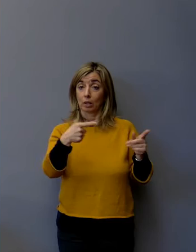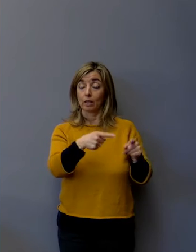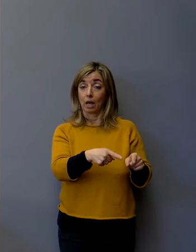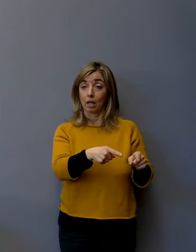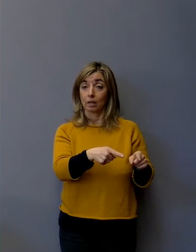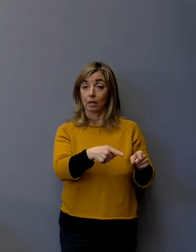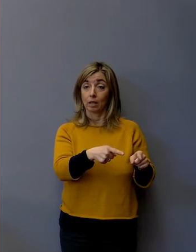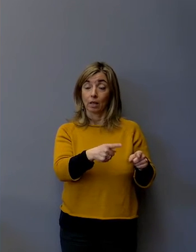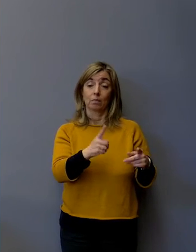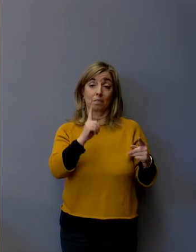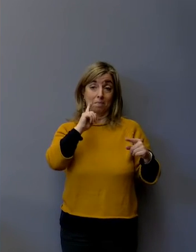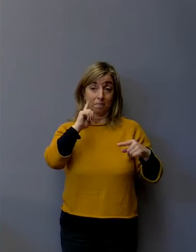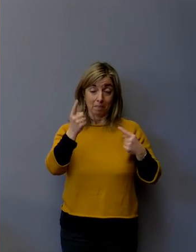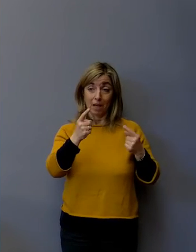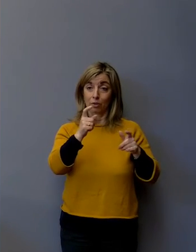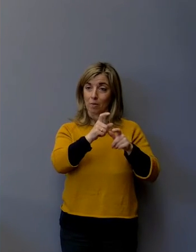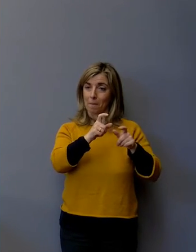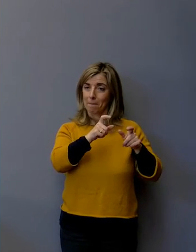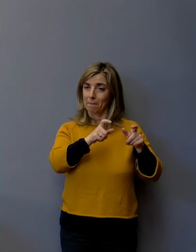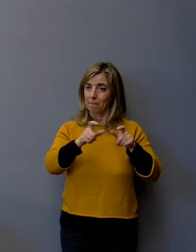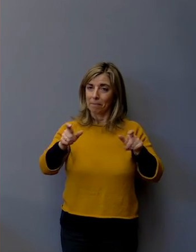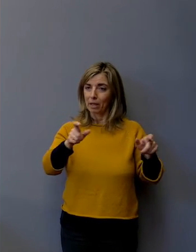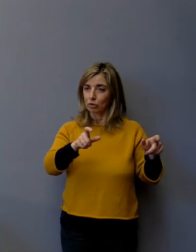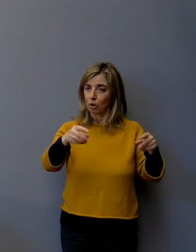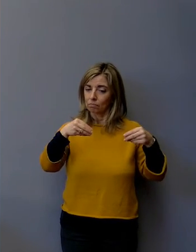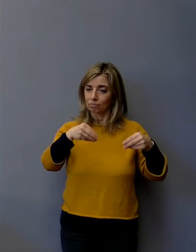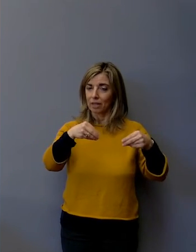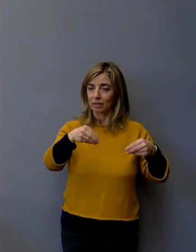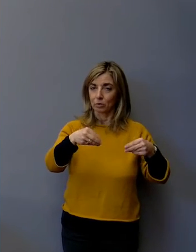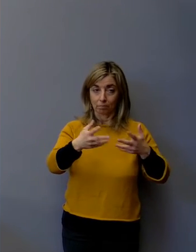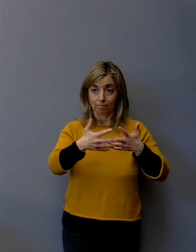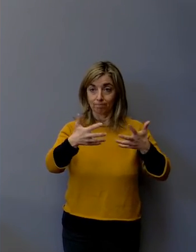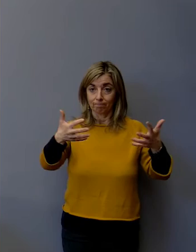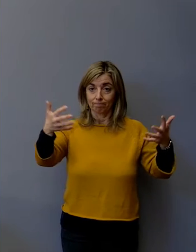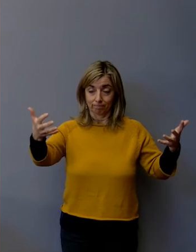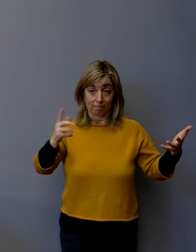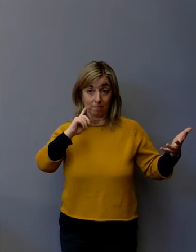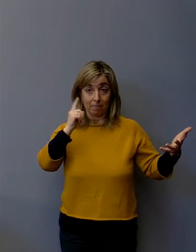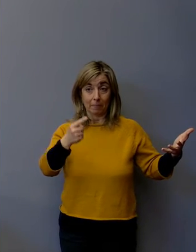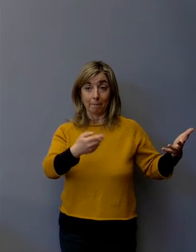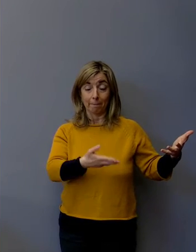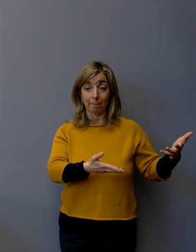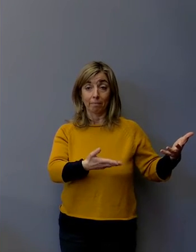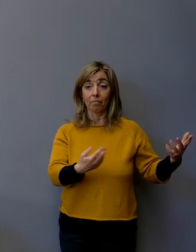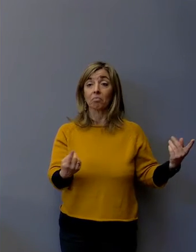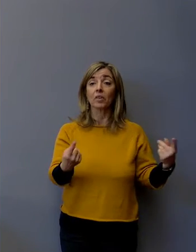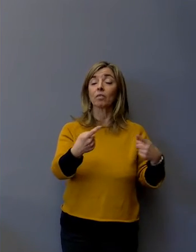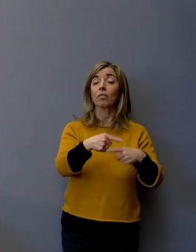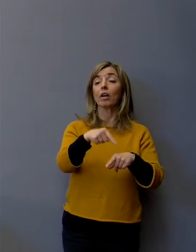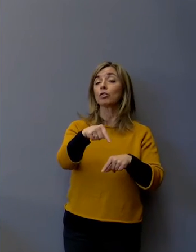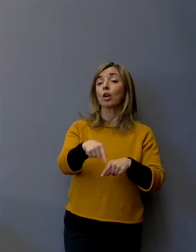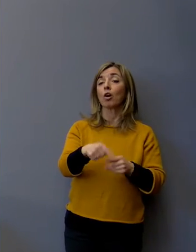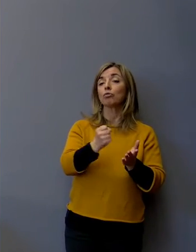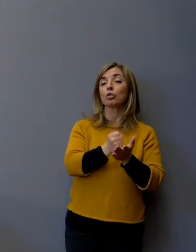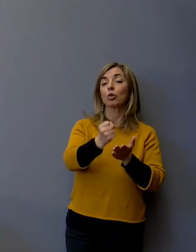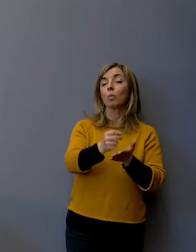partecipazione molto più allargata possibile ma invece non abbiamo non potremo votare oggi questo